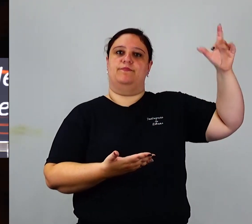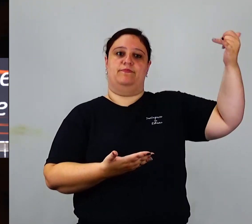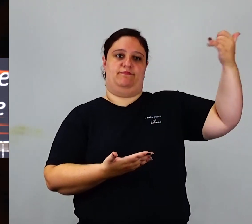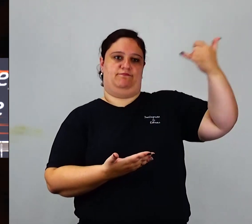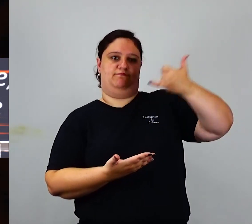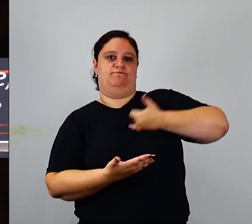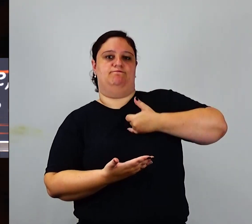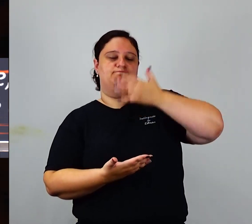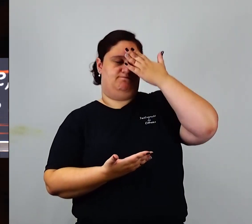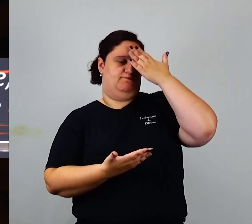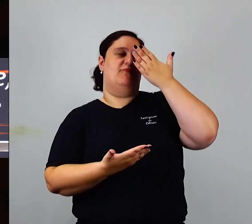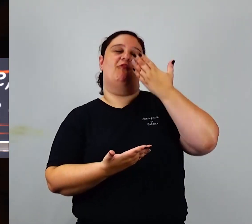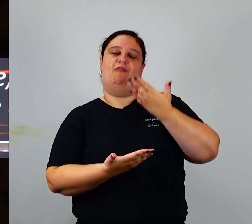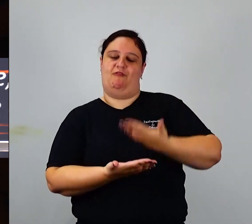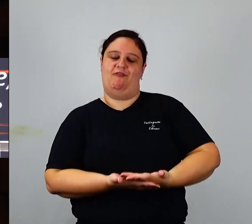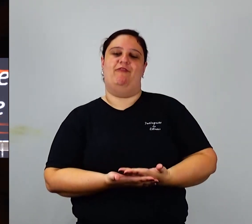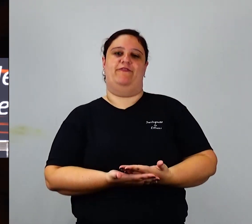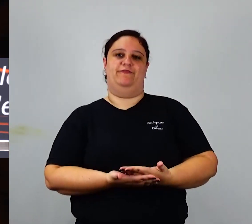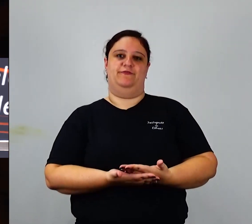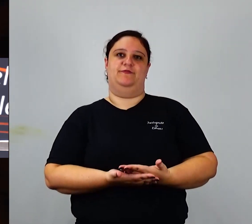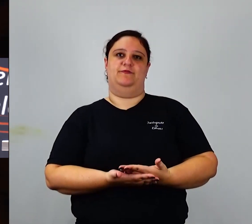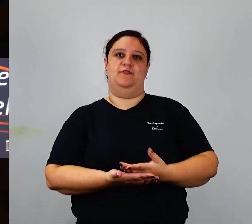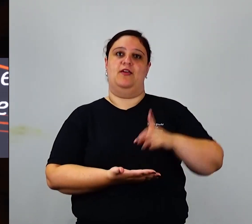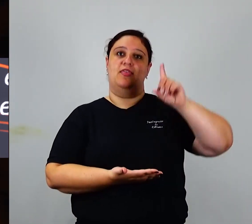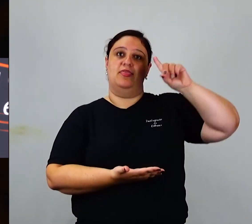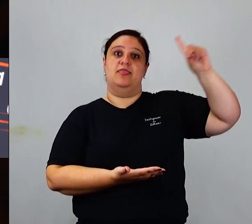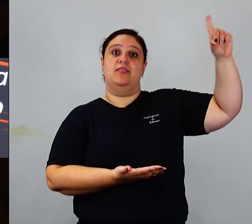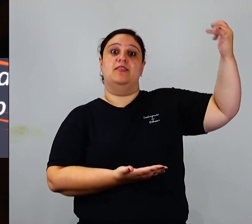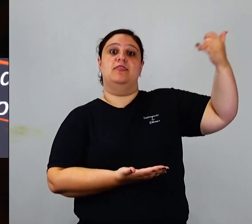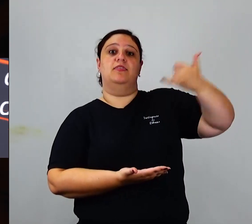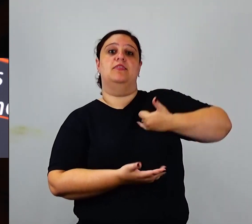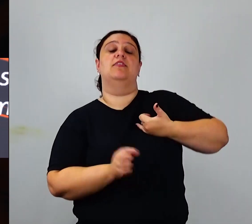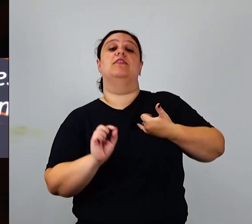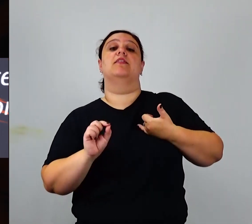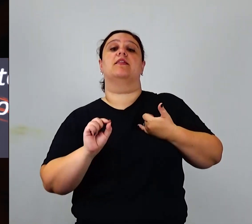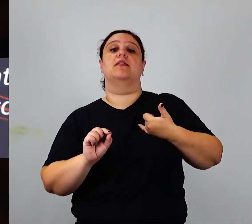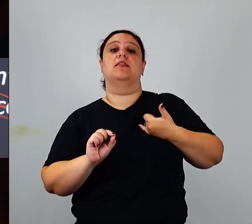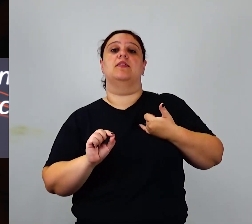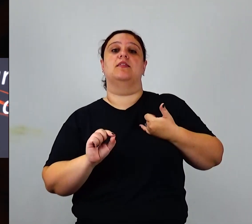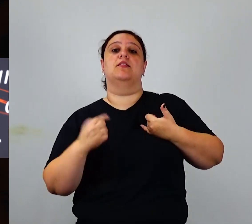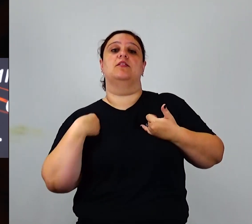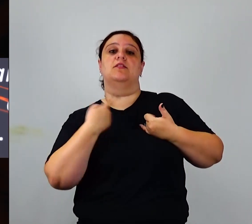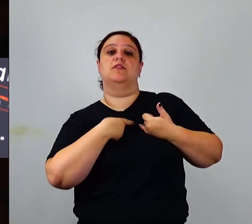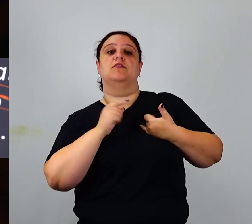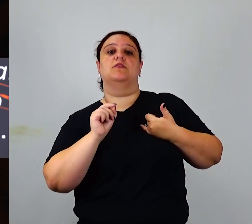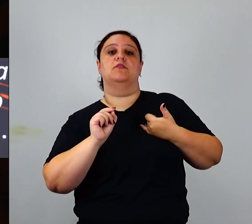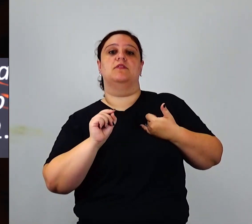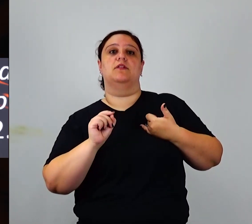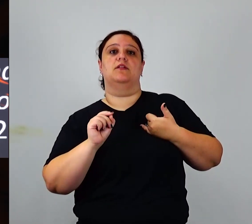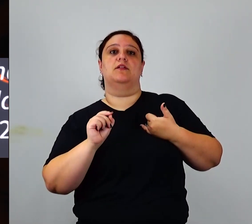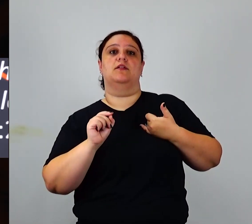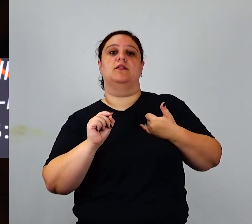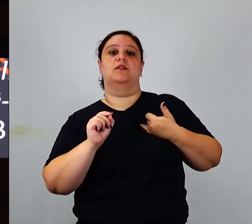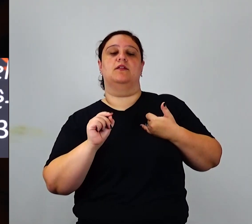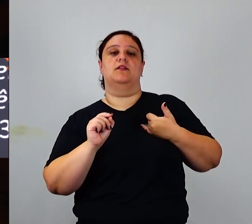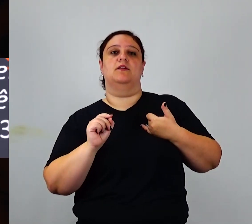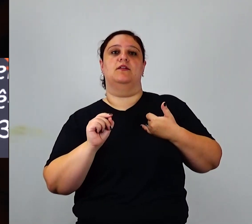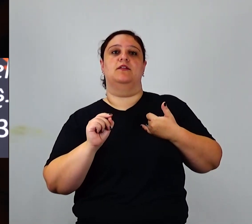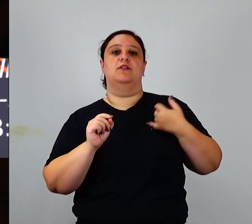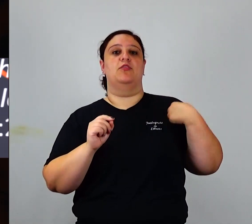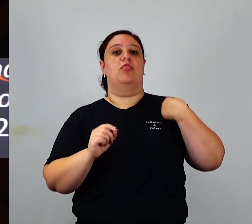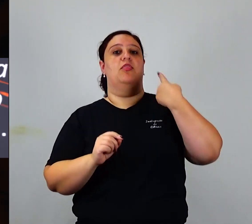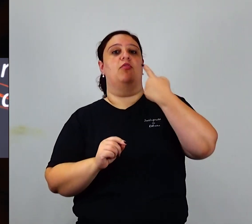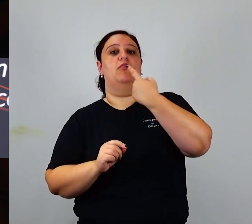é. E Deus diz que nós somos quê? O que esse versículo diz?